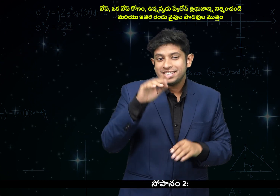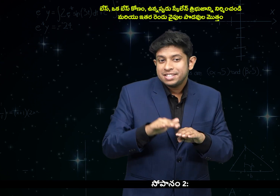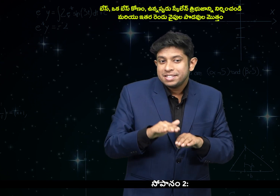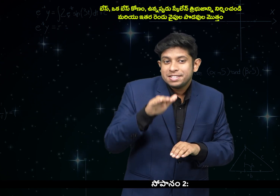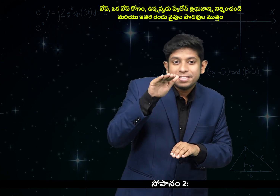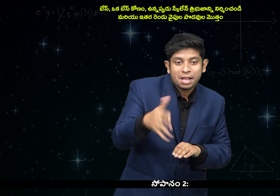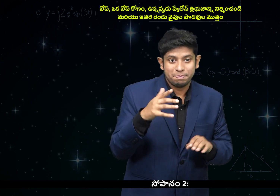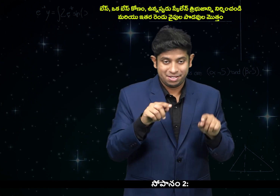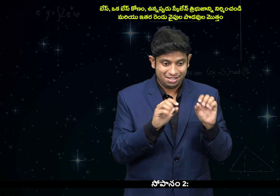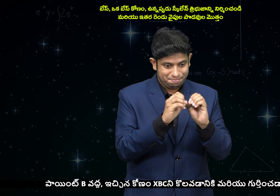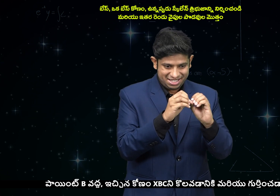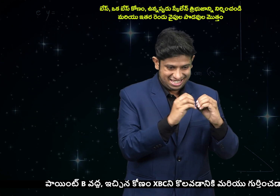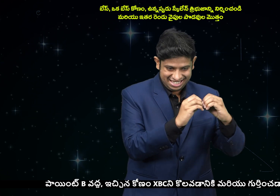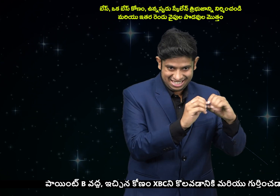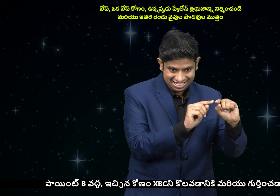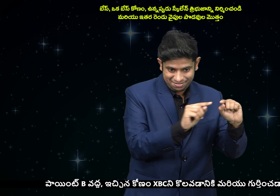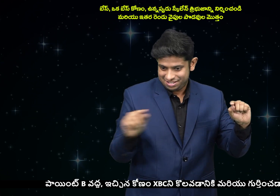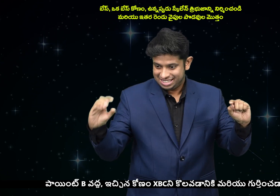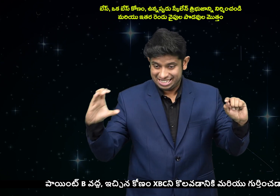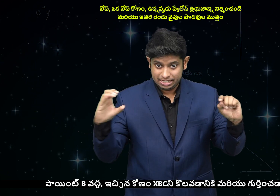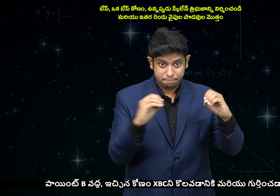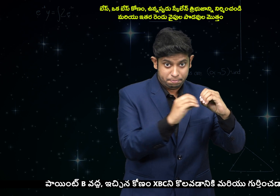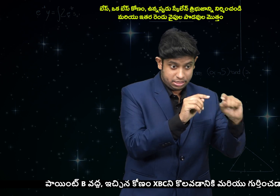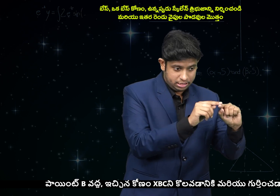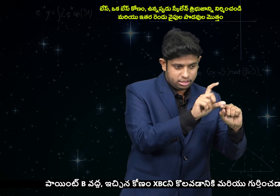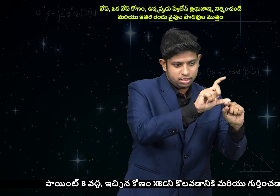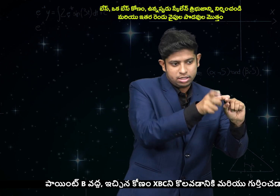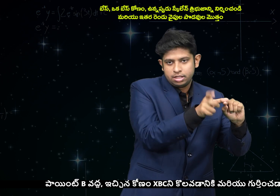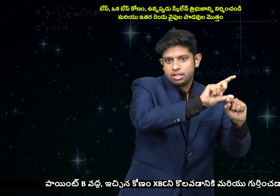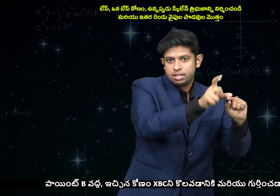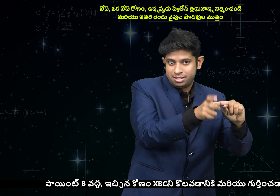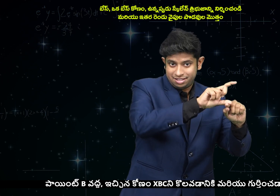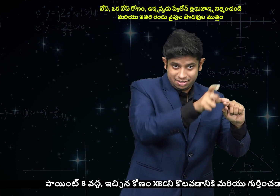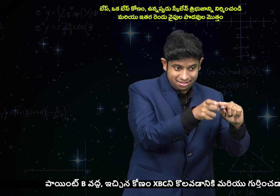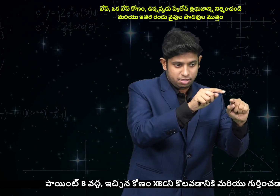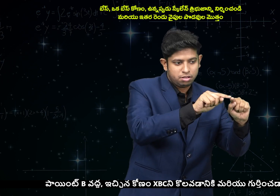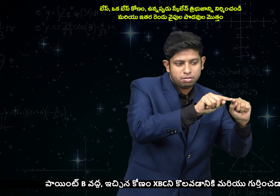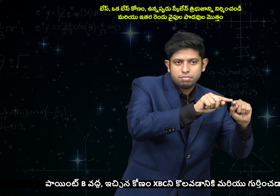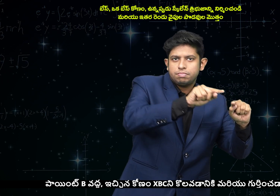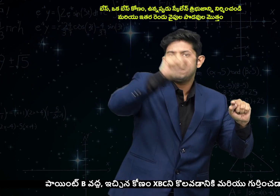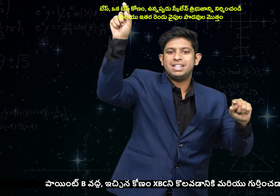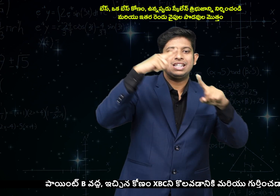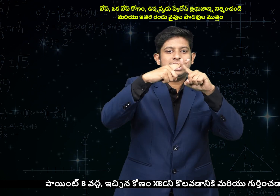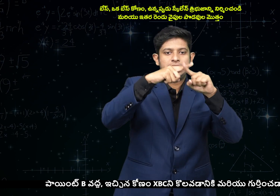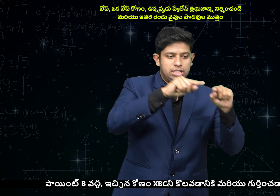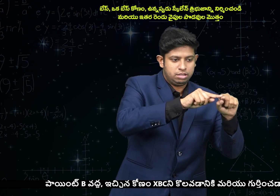సోపానం 2. పాయింట్ బి వద్ద ఇచ్చిన కోణం XBCని కొలవడానికి మరియు